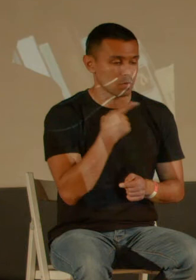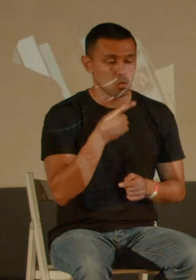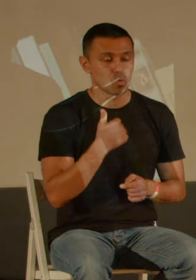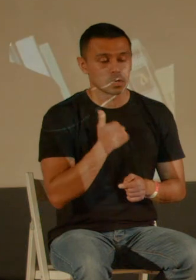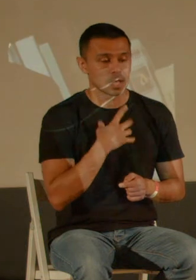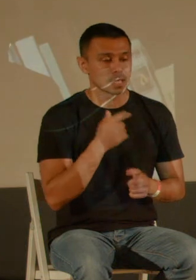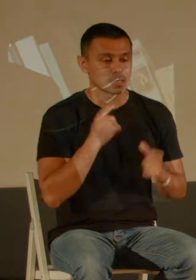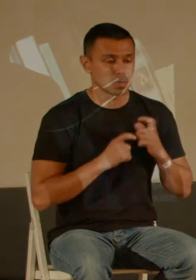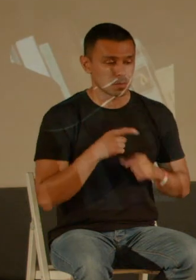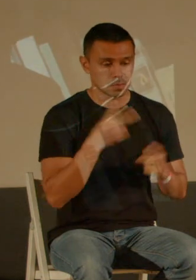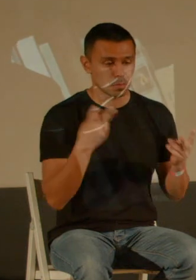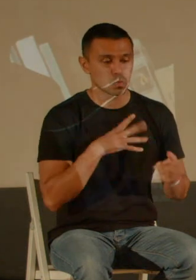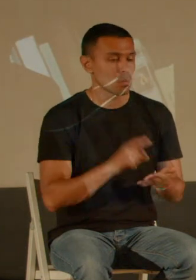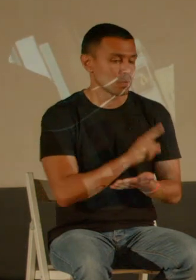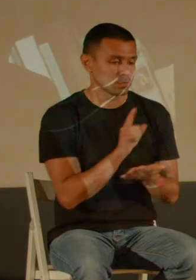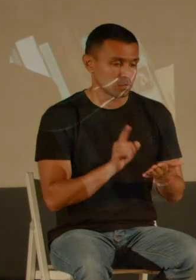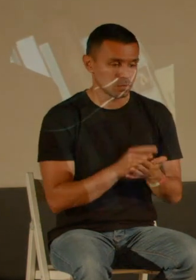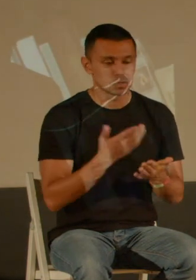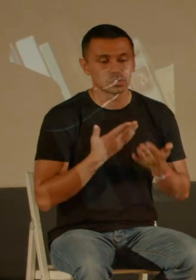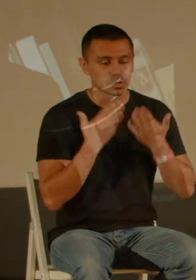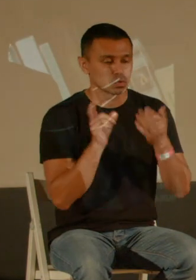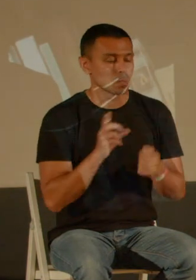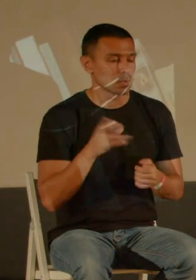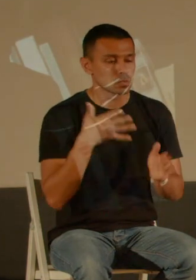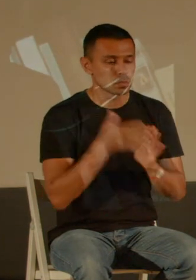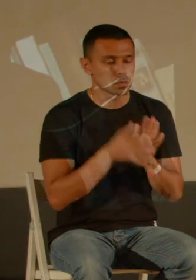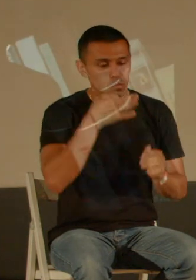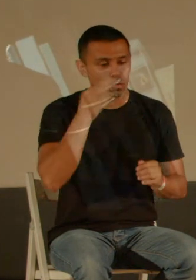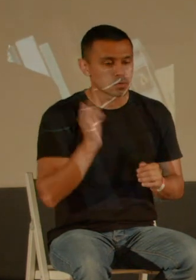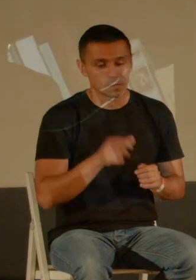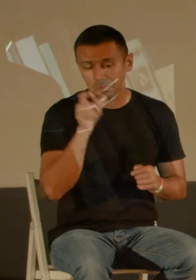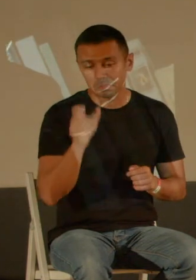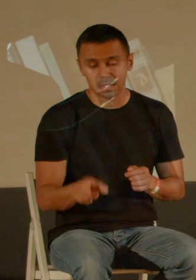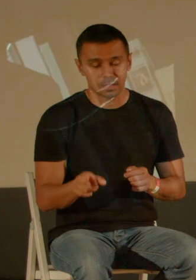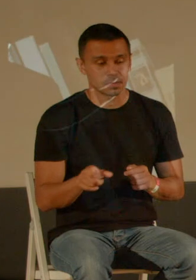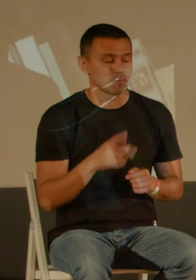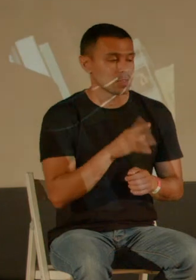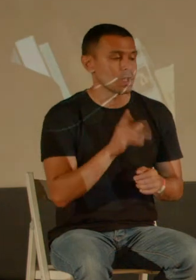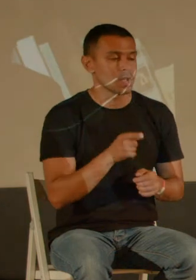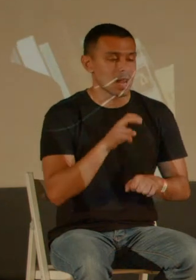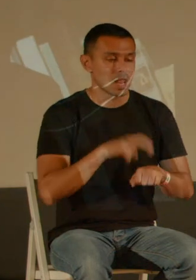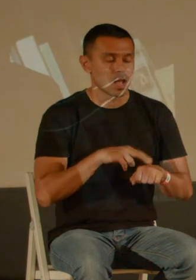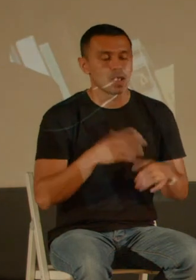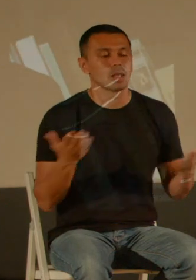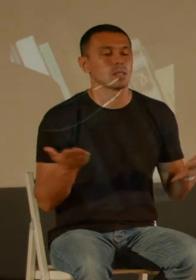о, в нас на семінарі, його треба було обов'язково її читати, для того, щоб розуміти досвід клієнта. Ну, тобто він як лікар,